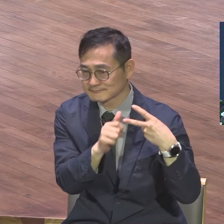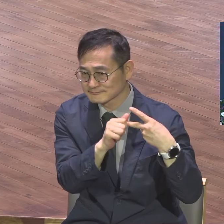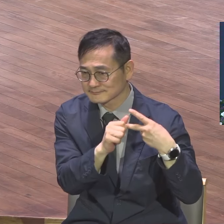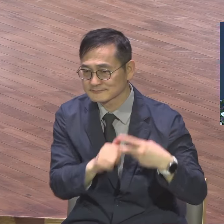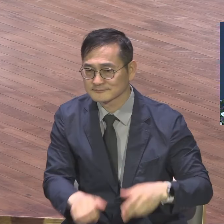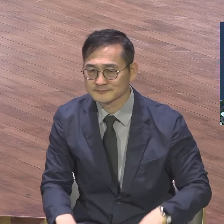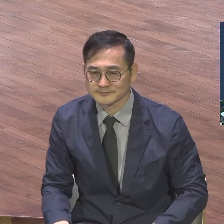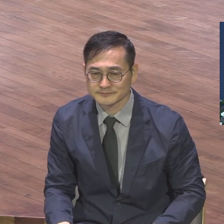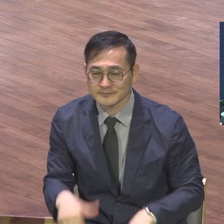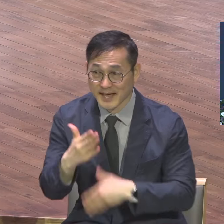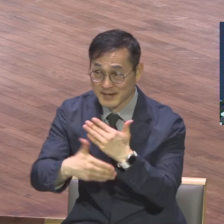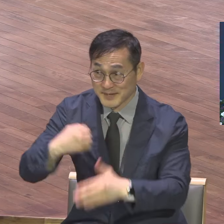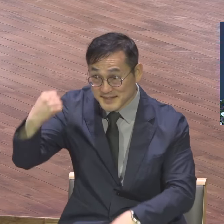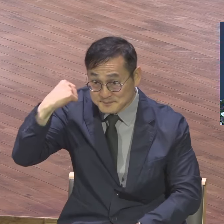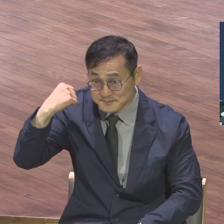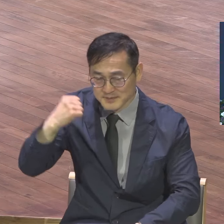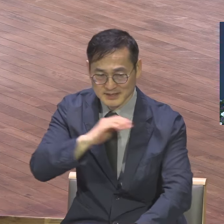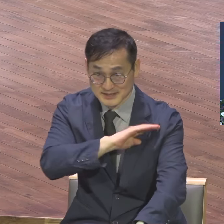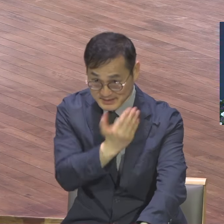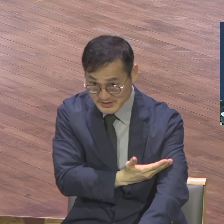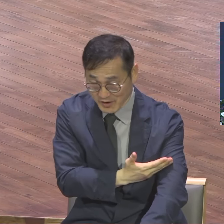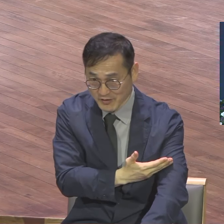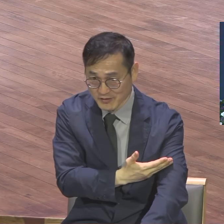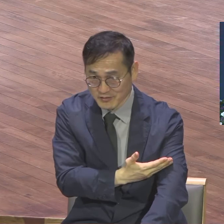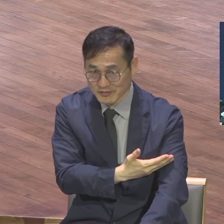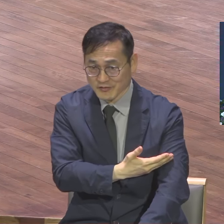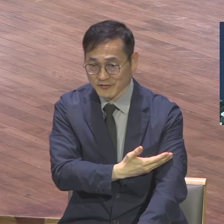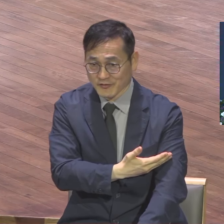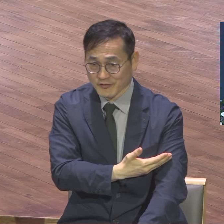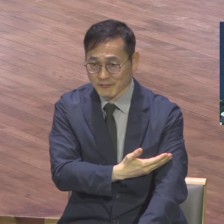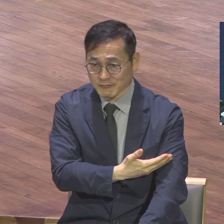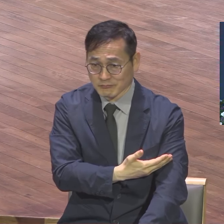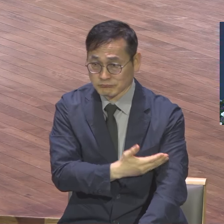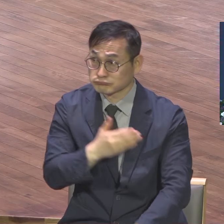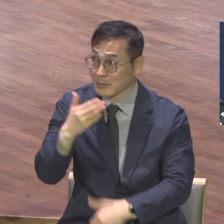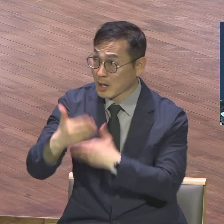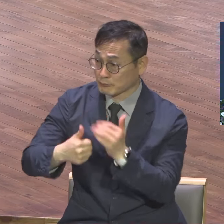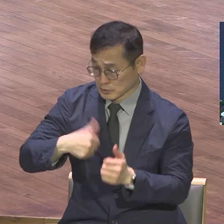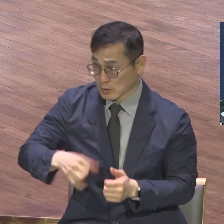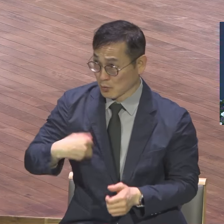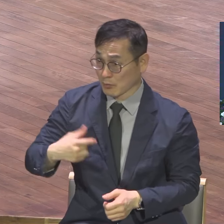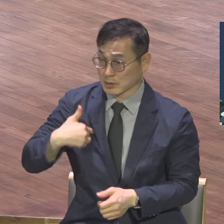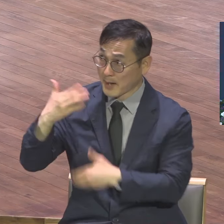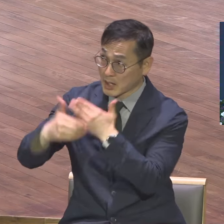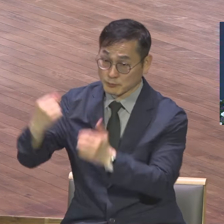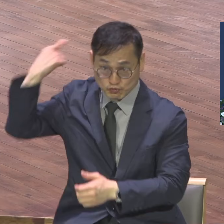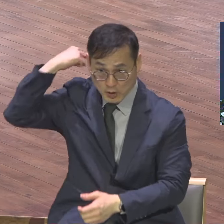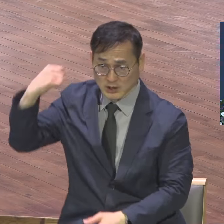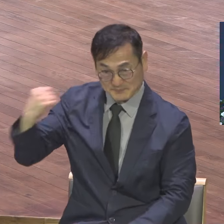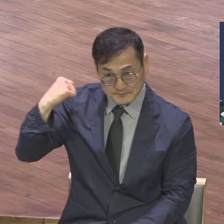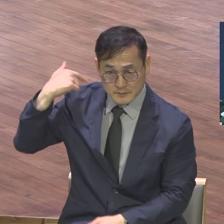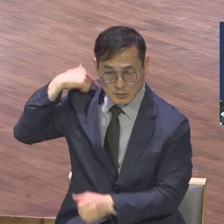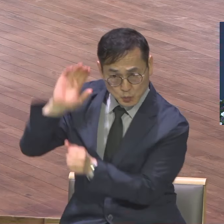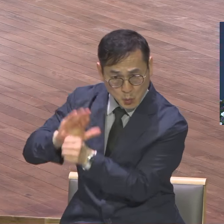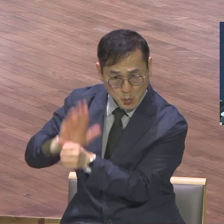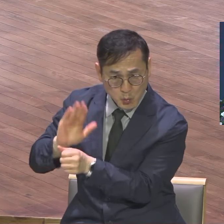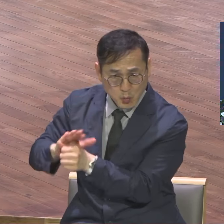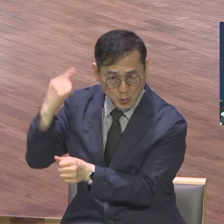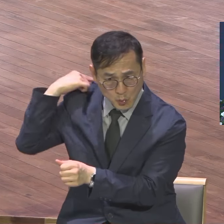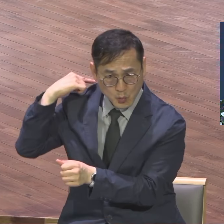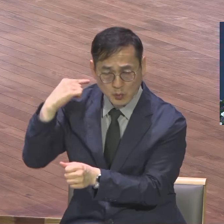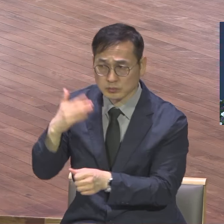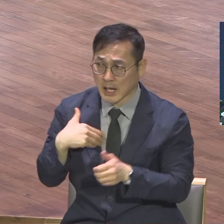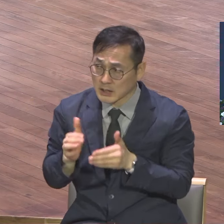하나님이 주시는 힘과 능력으로 이제는 세상 이길 수 있는 신분, 하나님 내와 함께 계시고 나를 인도하시고